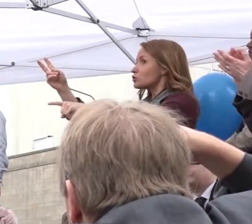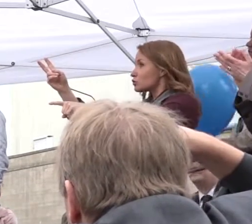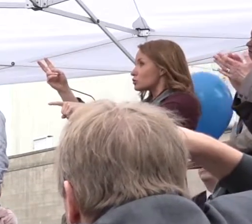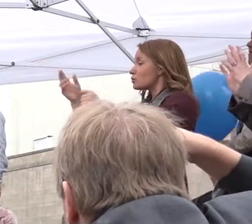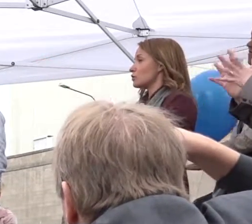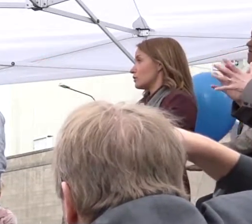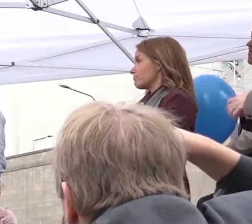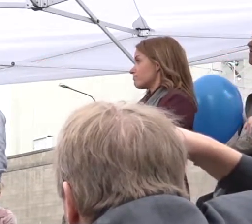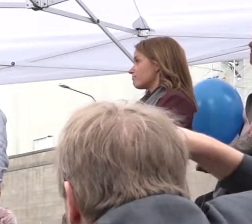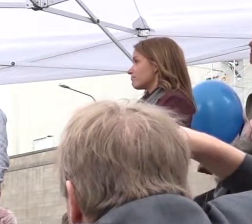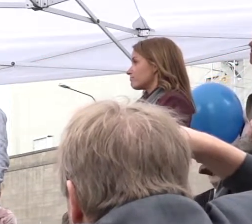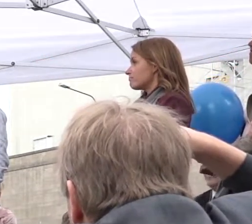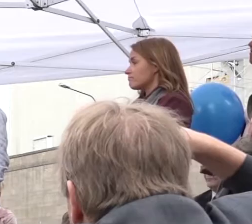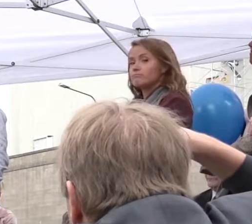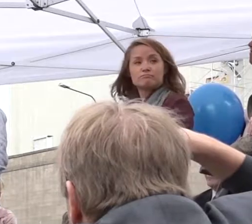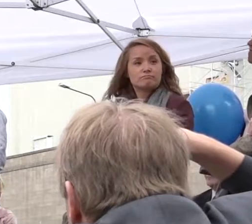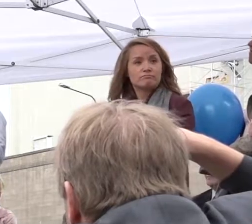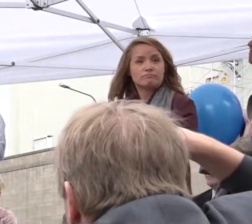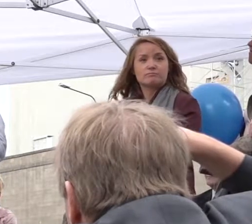Och ingen...